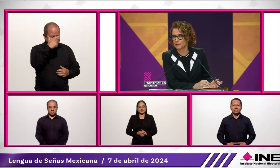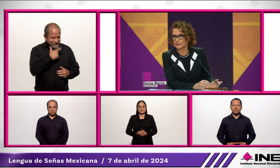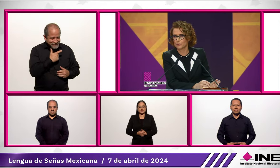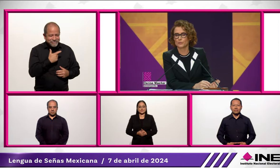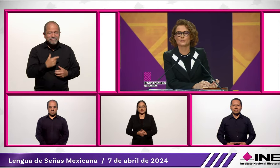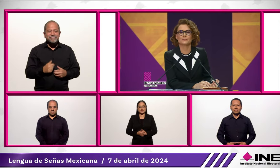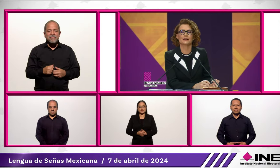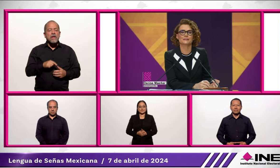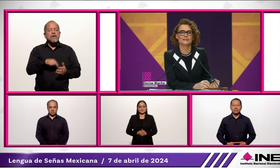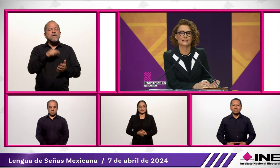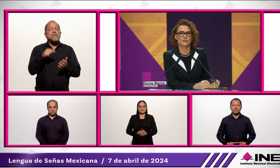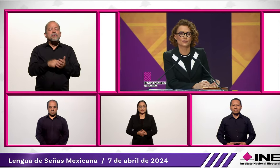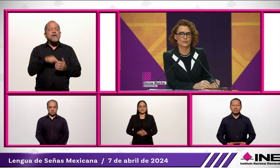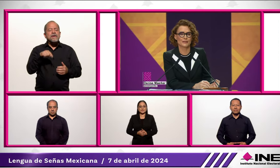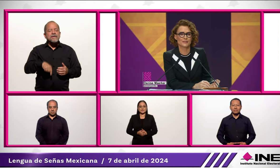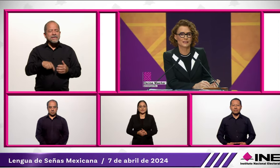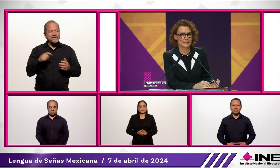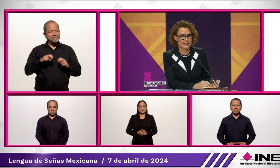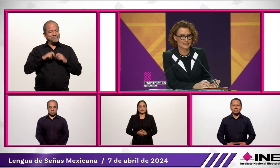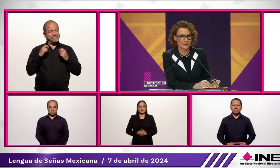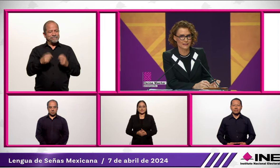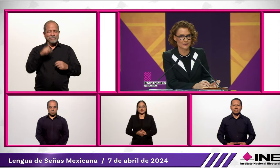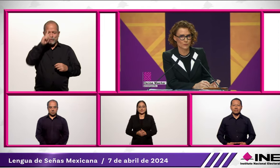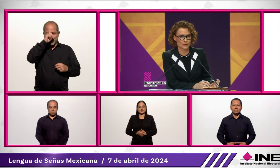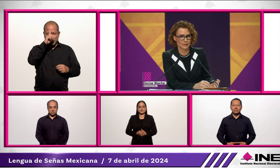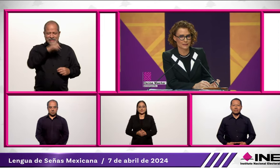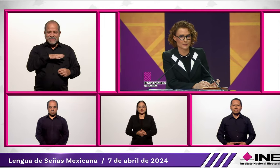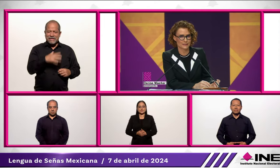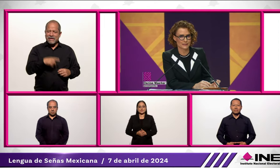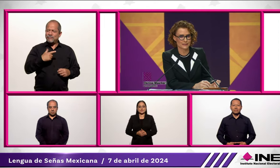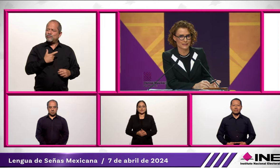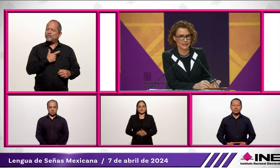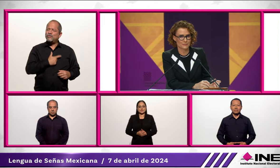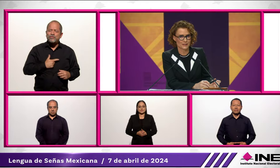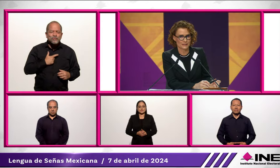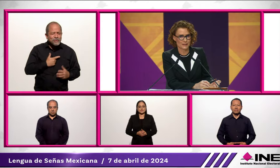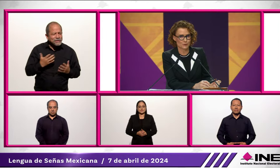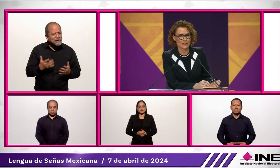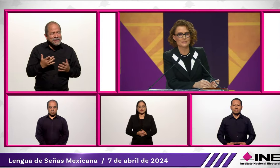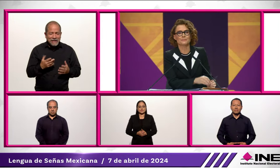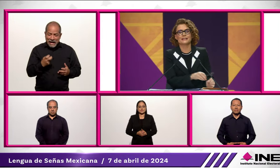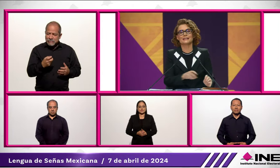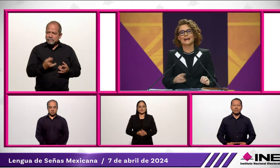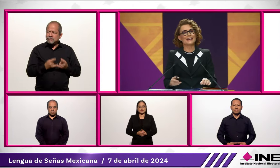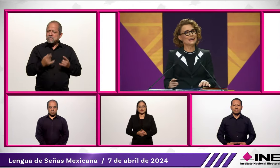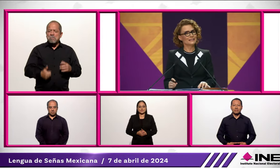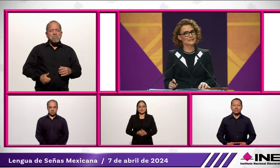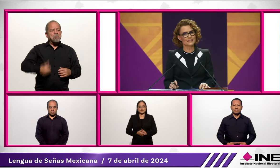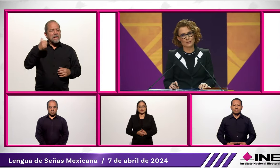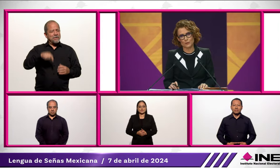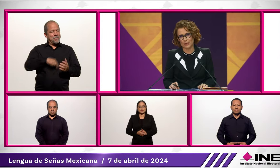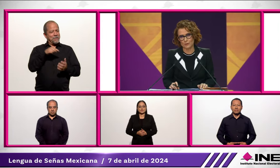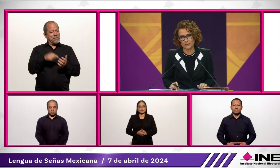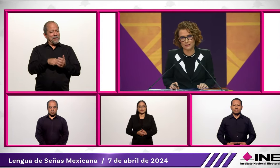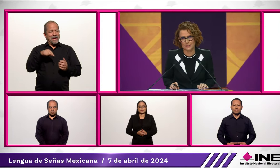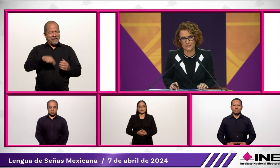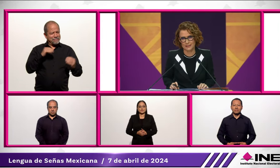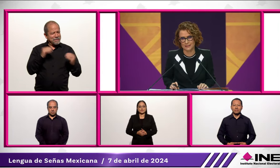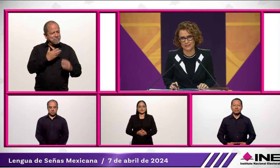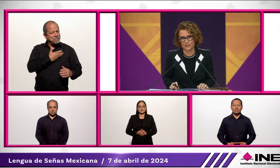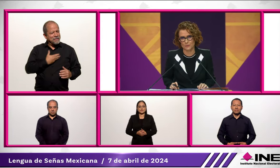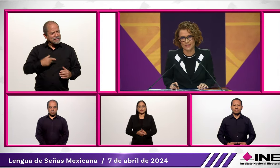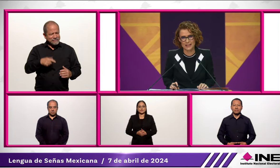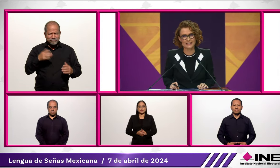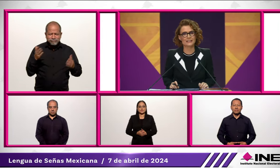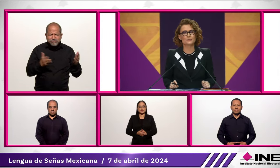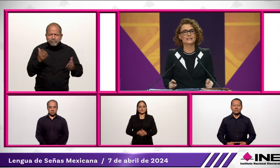del Consejo General que se ha convertido por primera vez en la historia en la sede de un debate presidencial. Damos la bienvenida a las